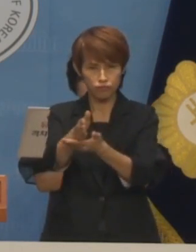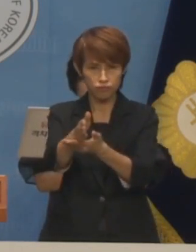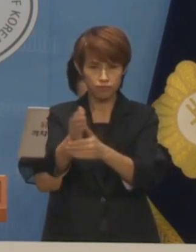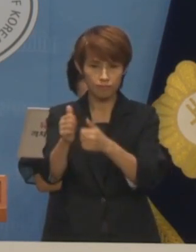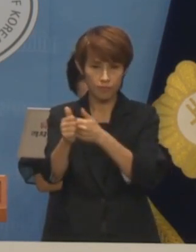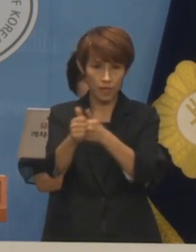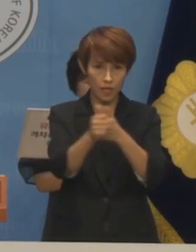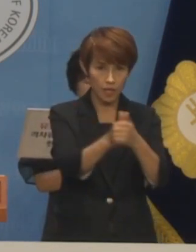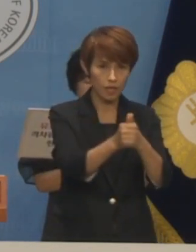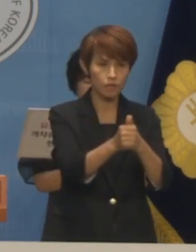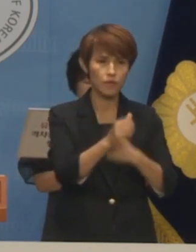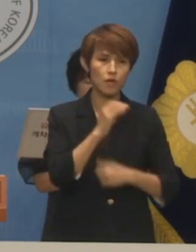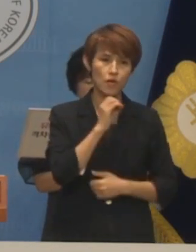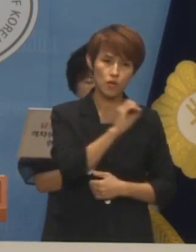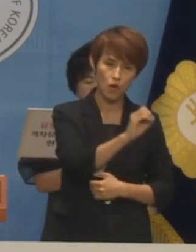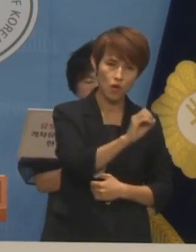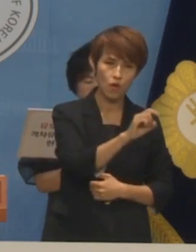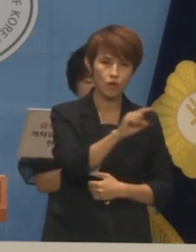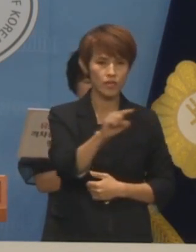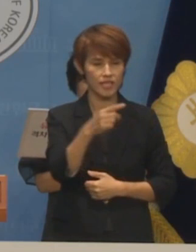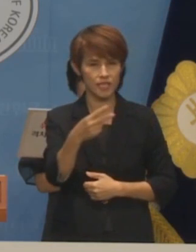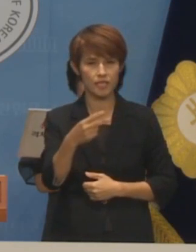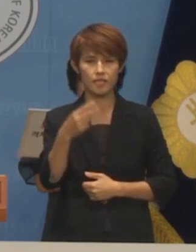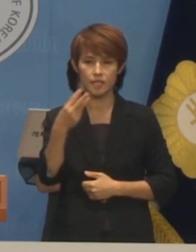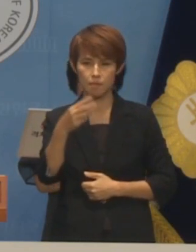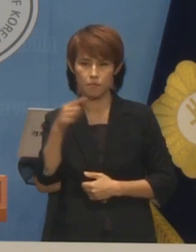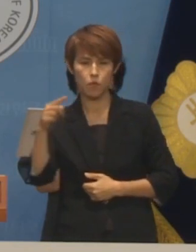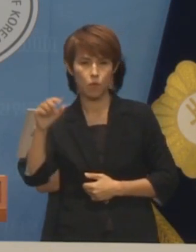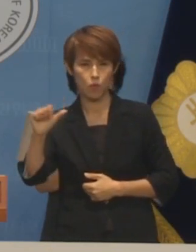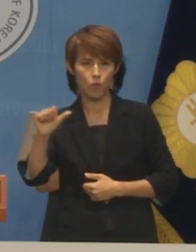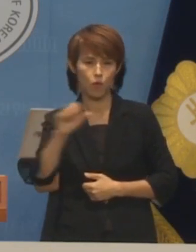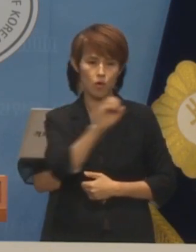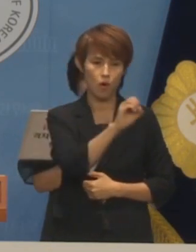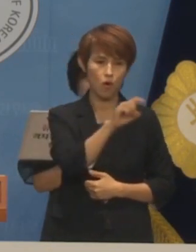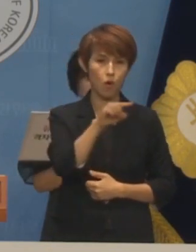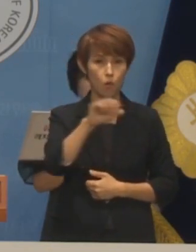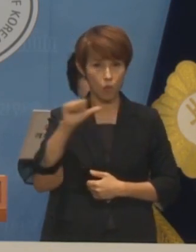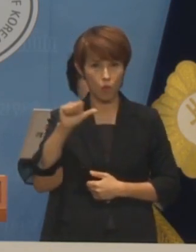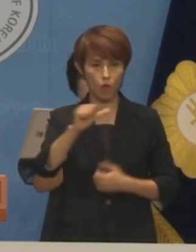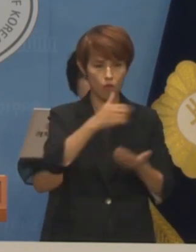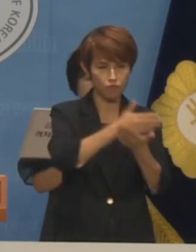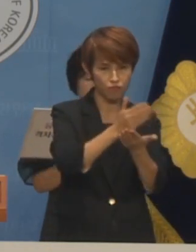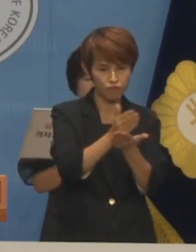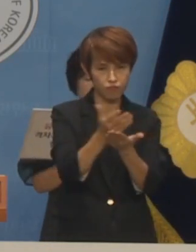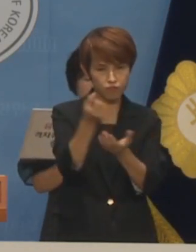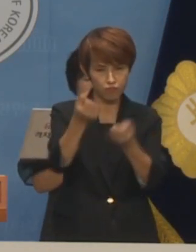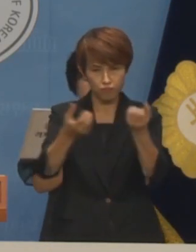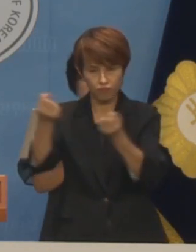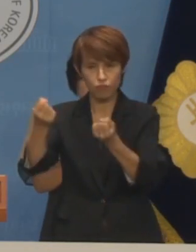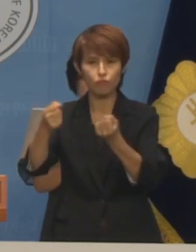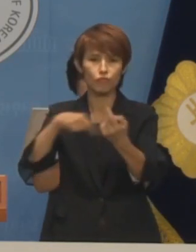따라 영이세, 3호세, 영호세의 다양한 형태로 운영할 수